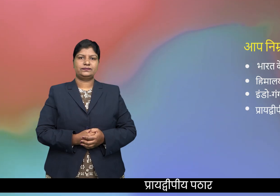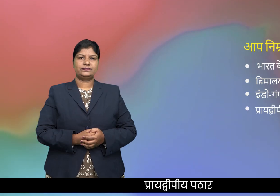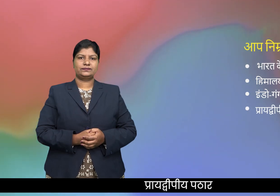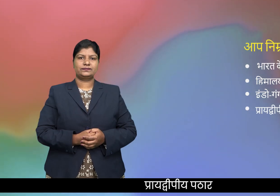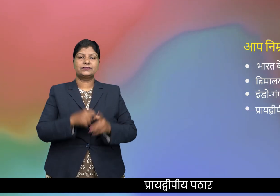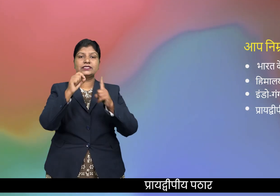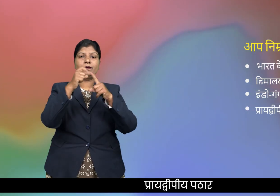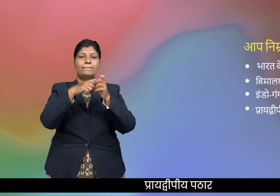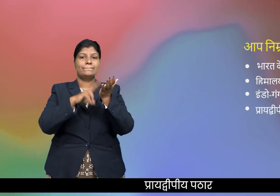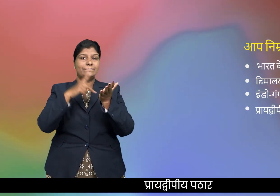प्रायद्वीपीय पठार,